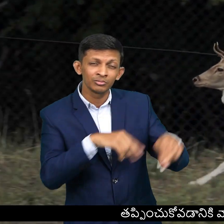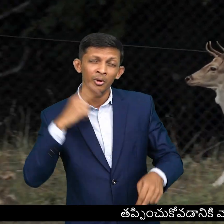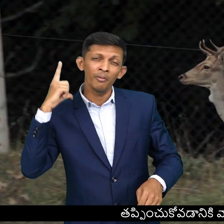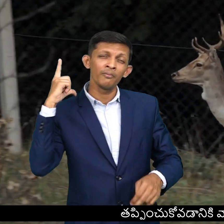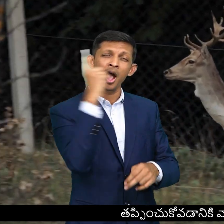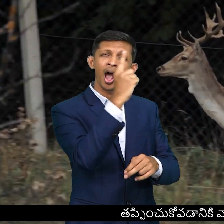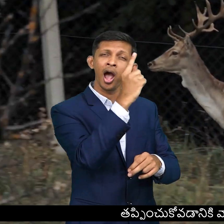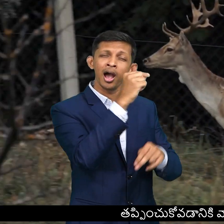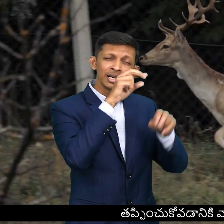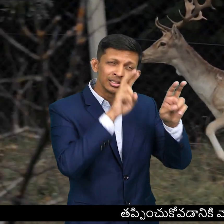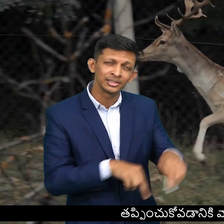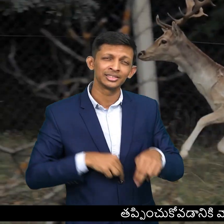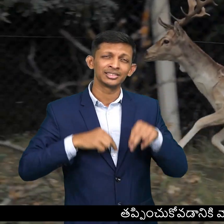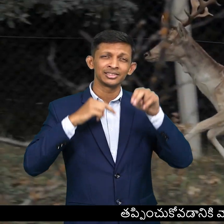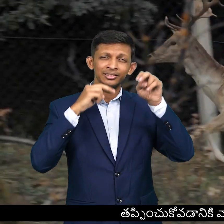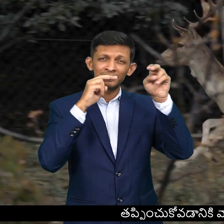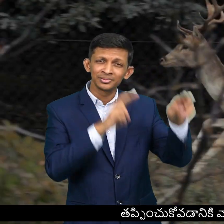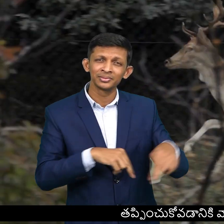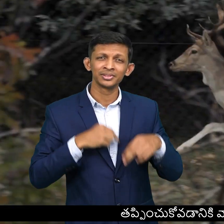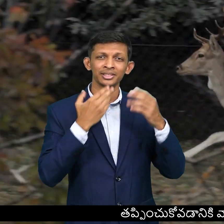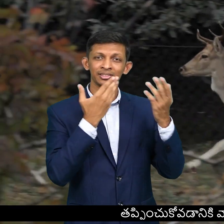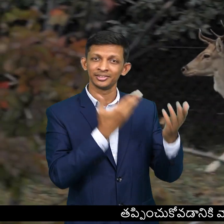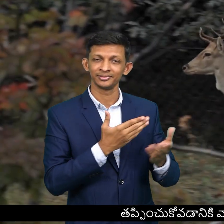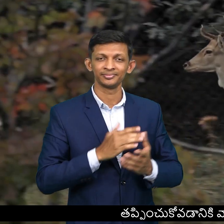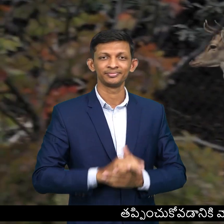వేగం సహాయపడుతుంది.